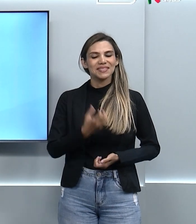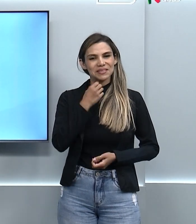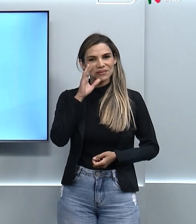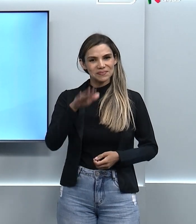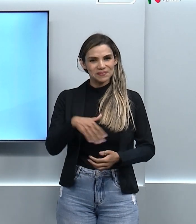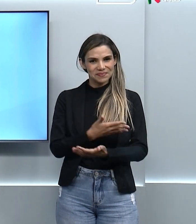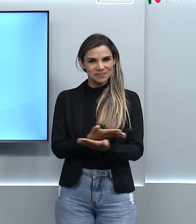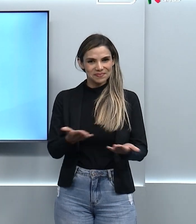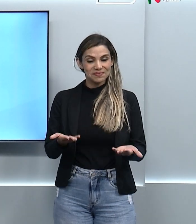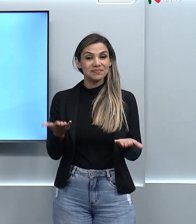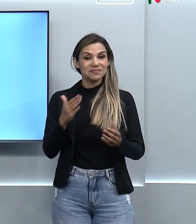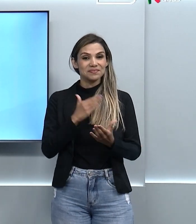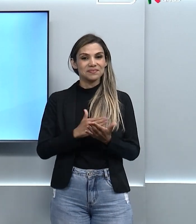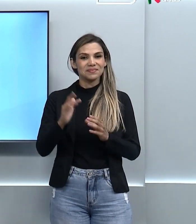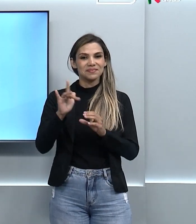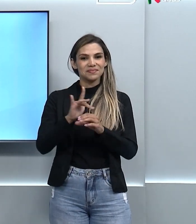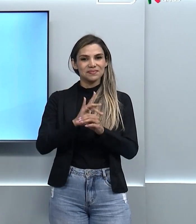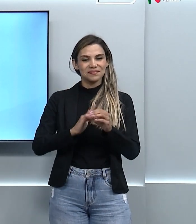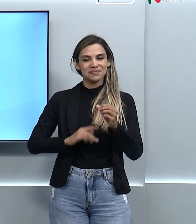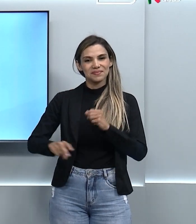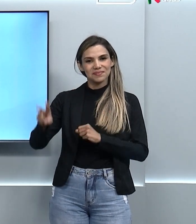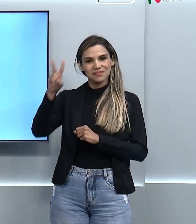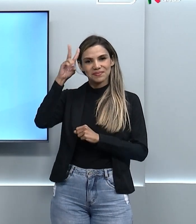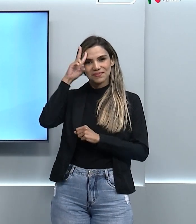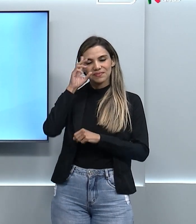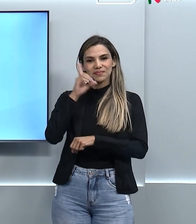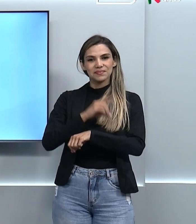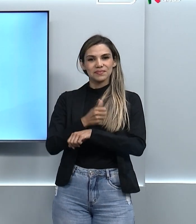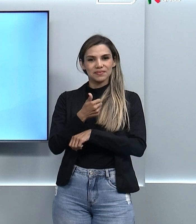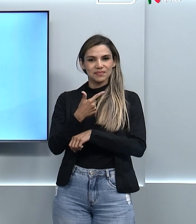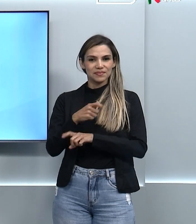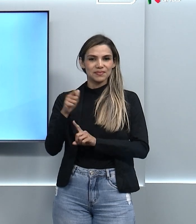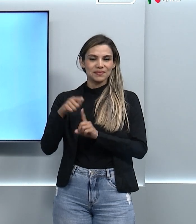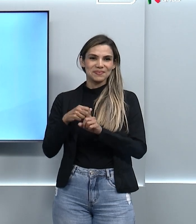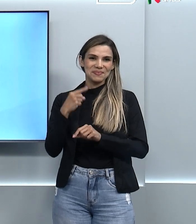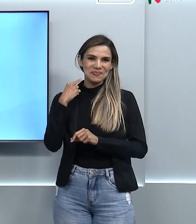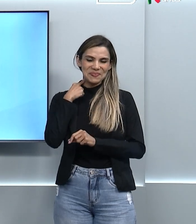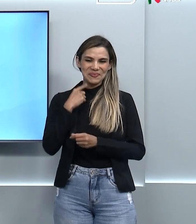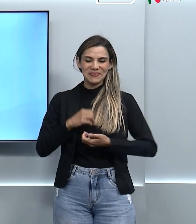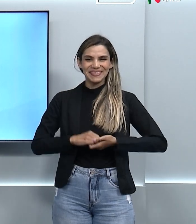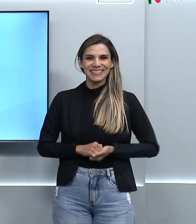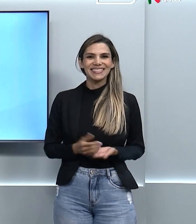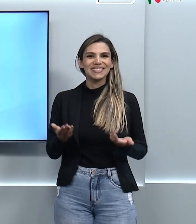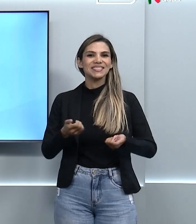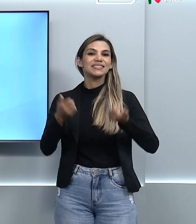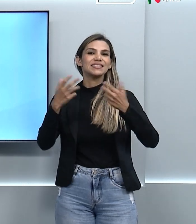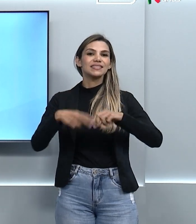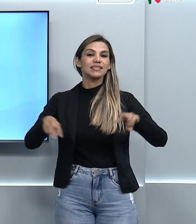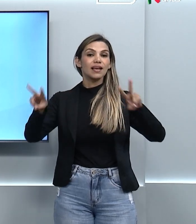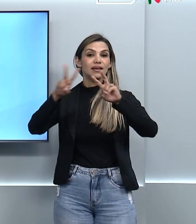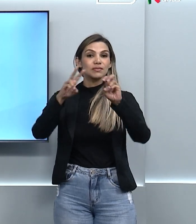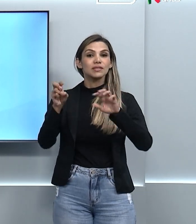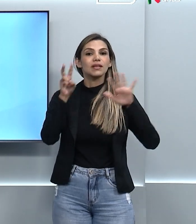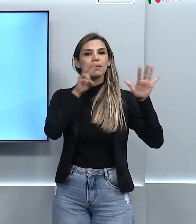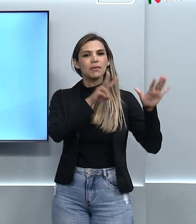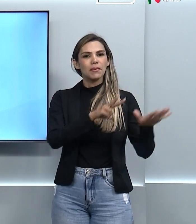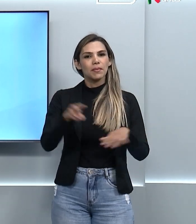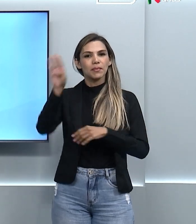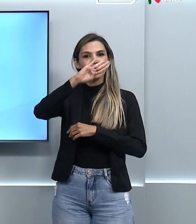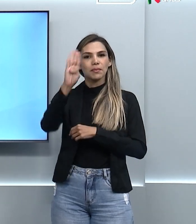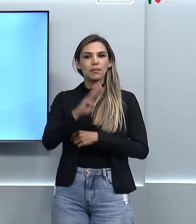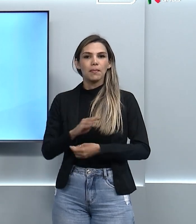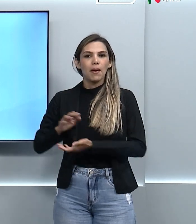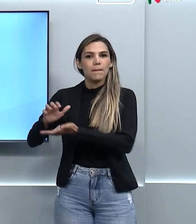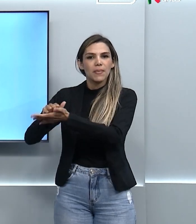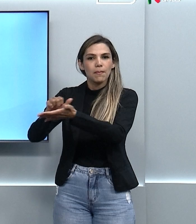Boa tarde! Está começando Conexões dessa segunda-feira, dia 12 de maio. Hoje nós vamos falar sobre a Semana Nacional do